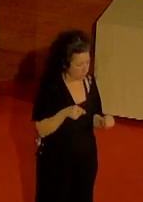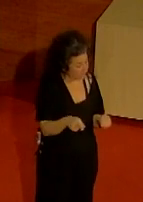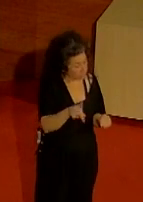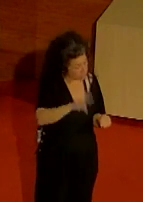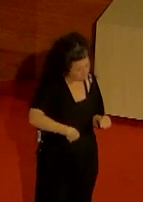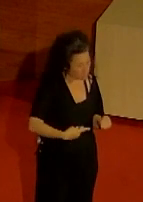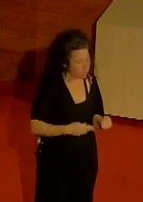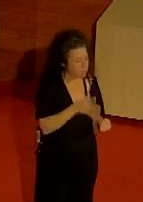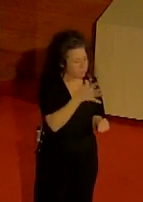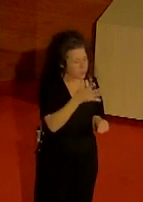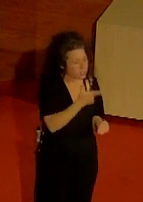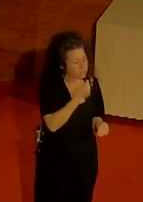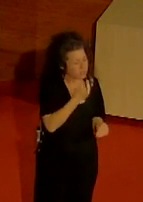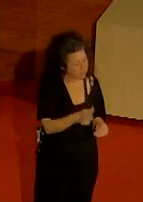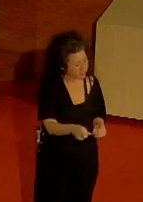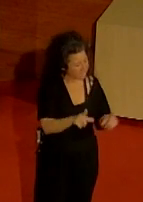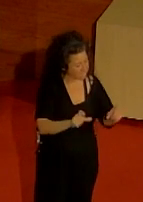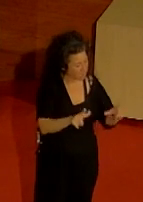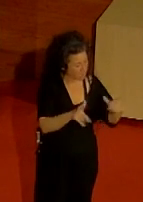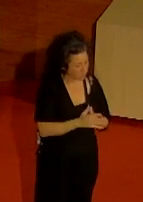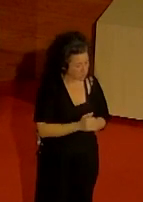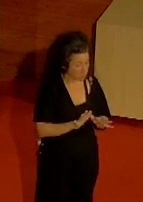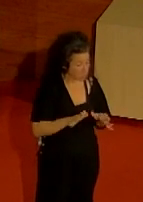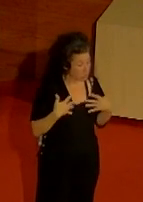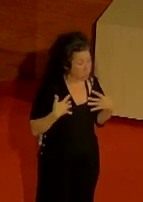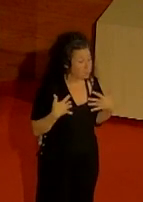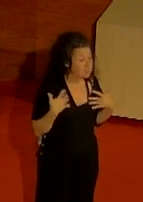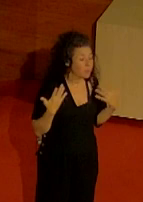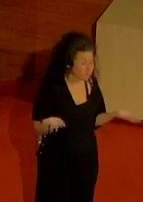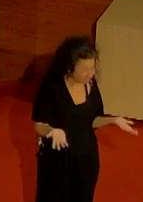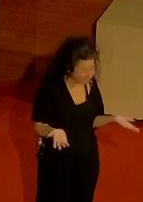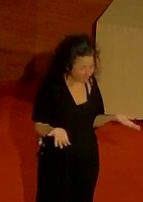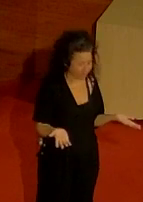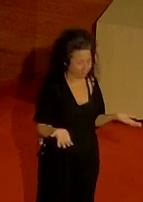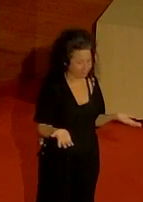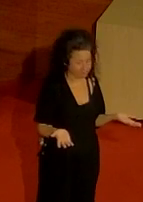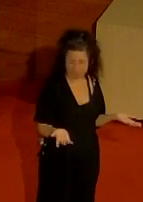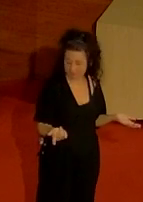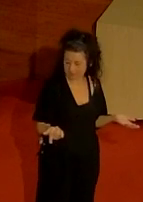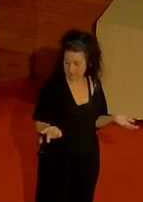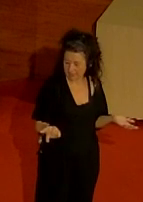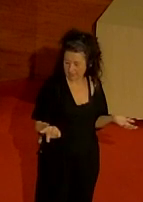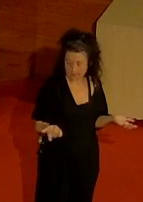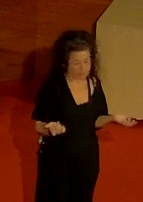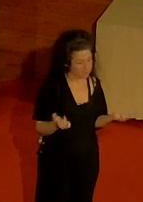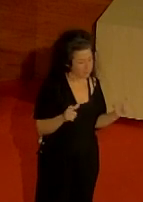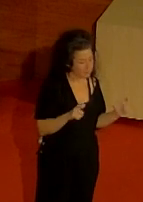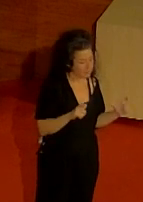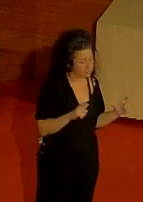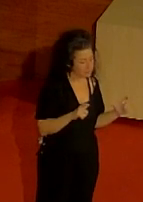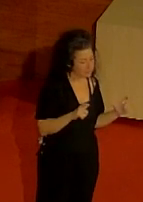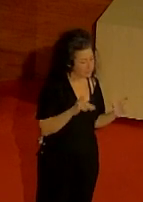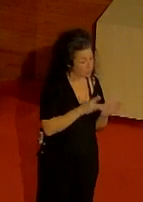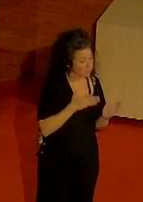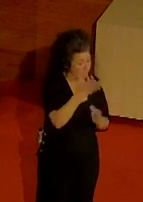eso me gusta la fotografía, ¿no? ¿Cuál no fue su sorpresa, ¿no? Antes estaba su euforia por la fotografía, pero cuando fue a esta